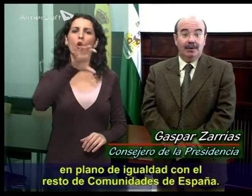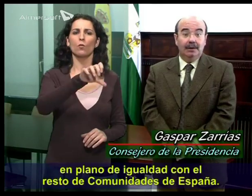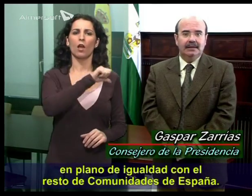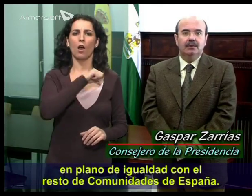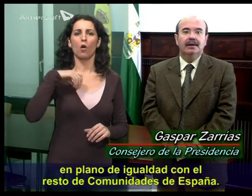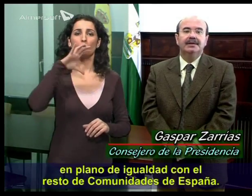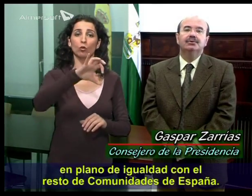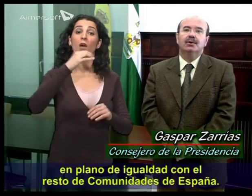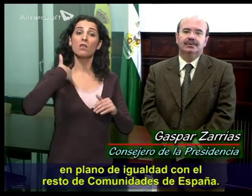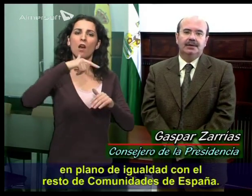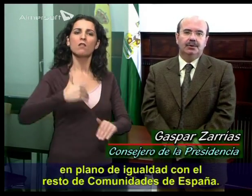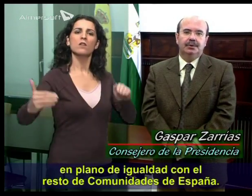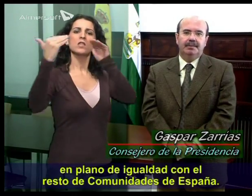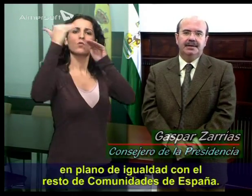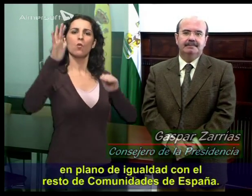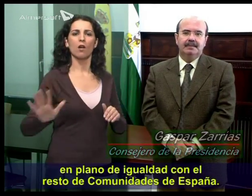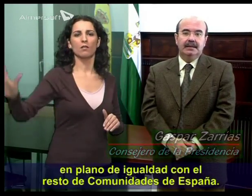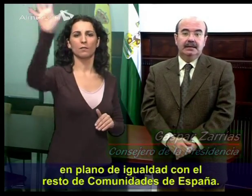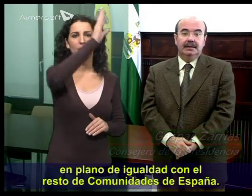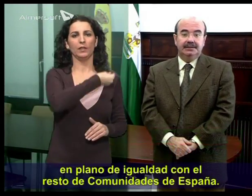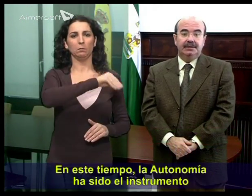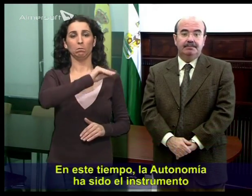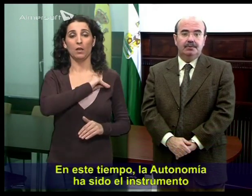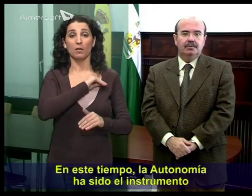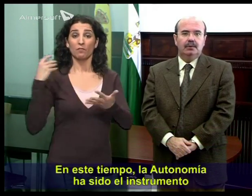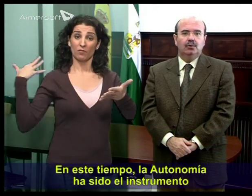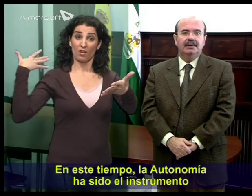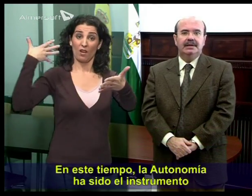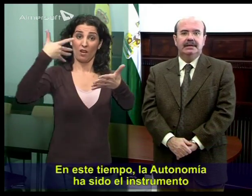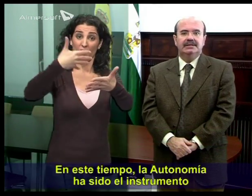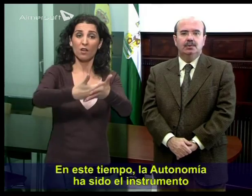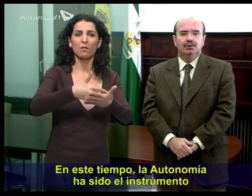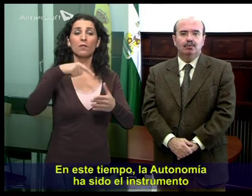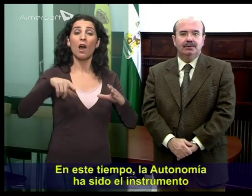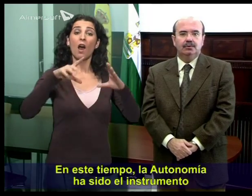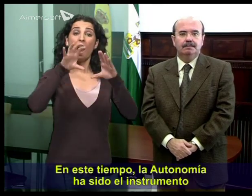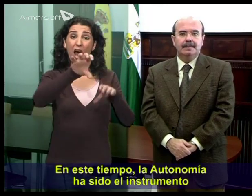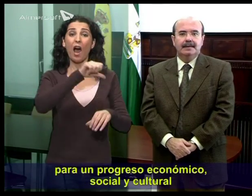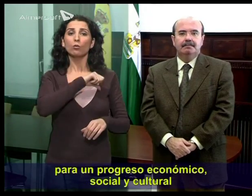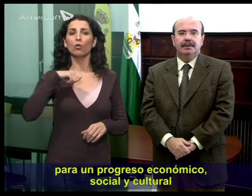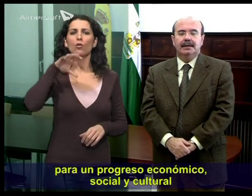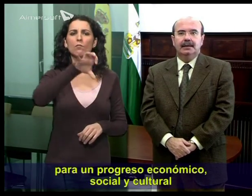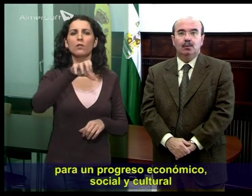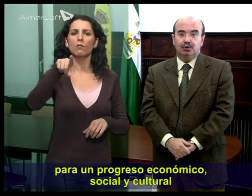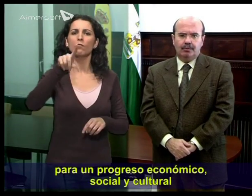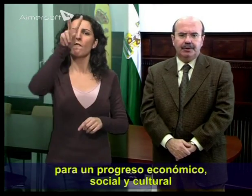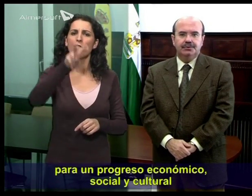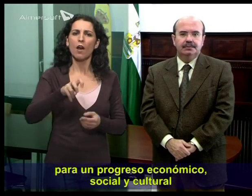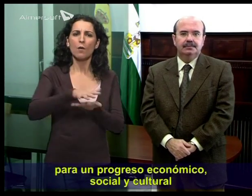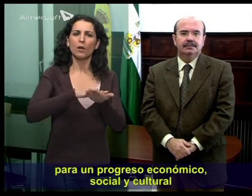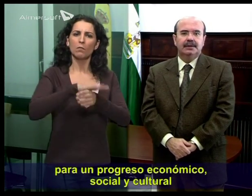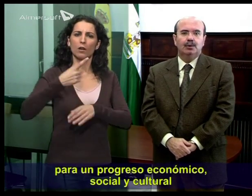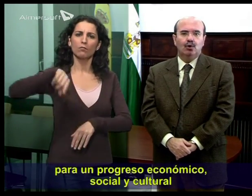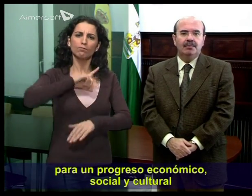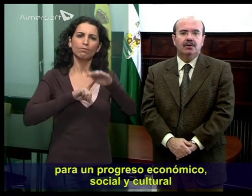en pleno de igualdad con el resto de los territorios de España. En este tiempo la autonomía ha sido el instrumento para nuestro